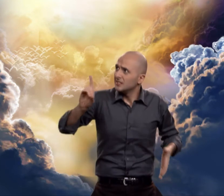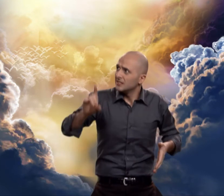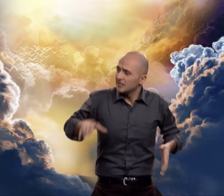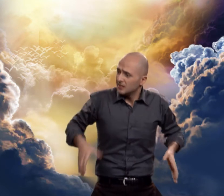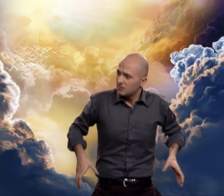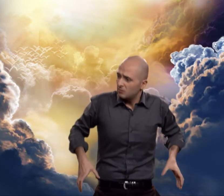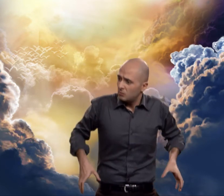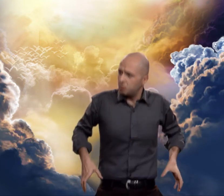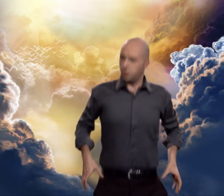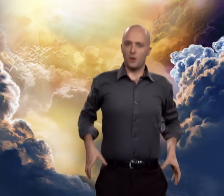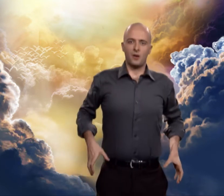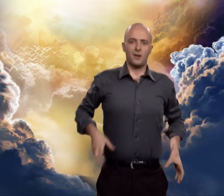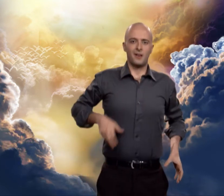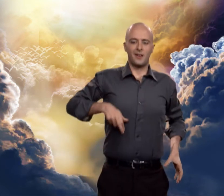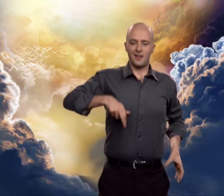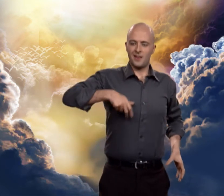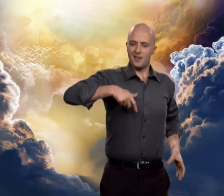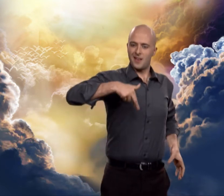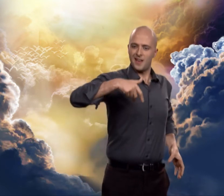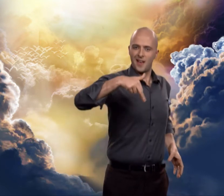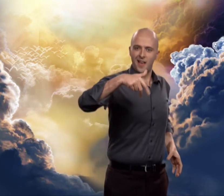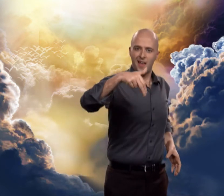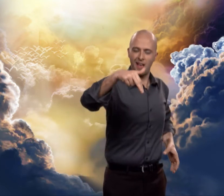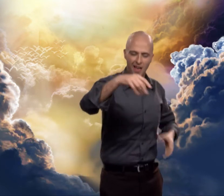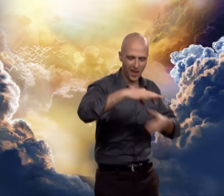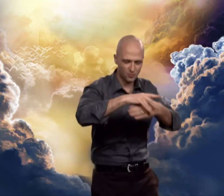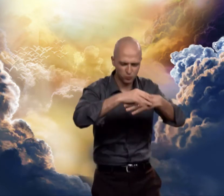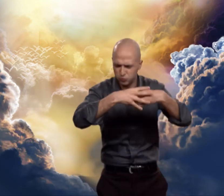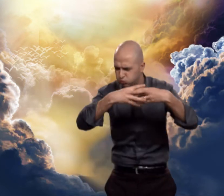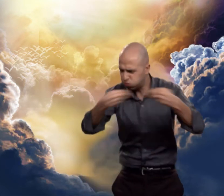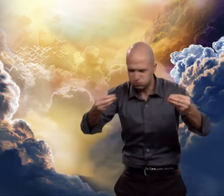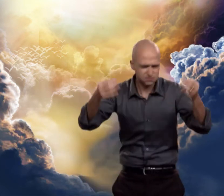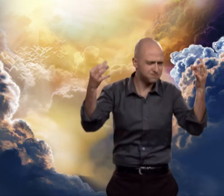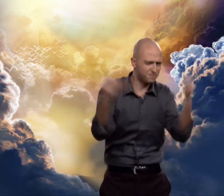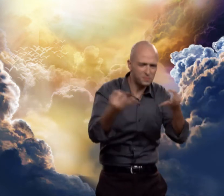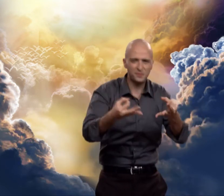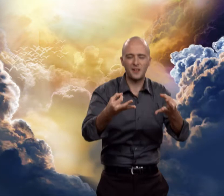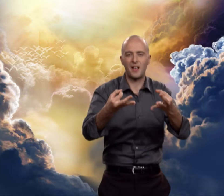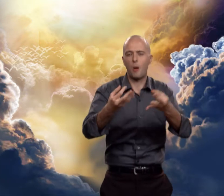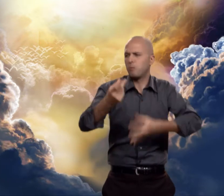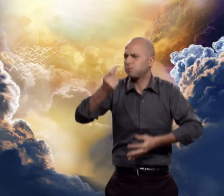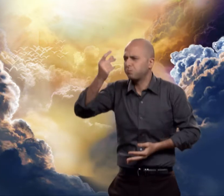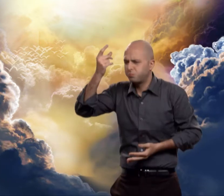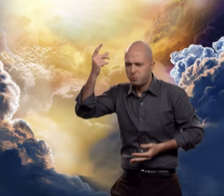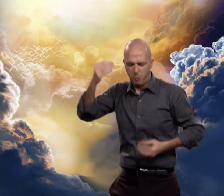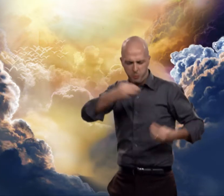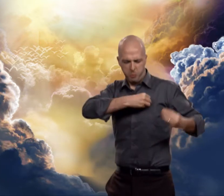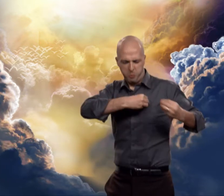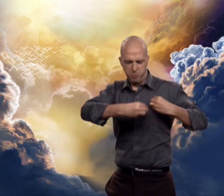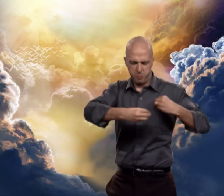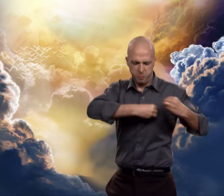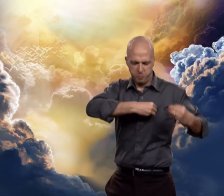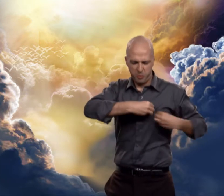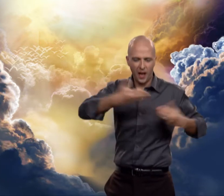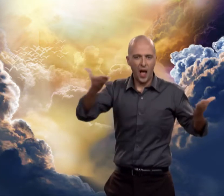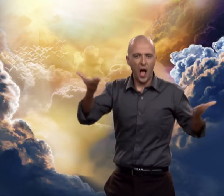são levadas aos braços de sua mãe. Amigos há muito tempo separados pela morte reúnem-se para nunca mais